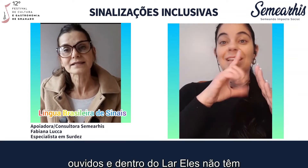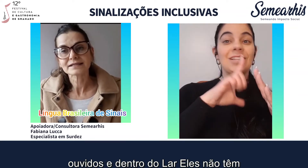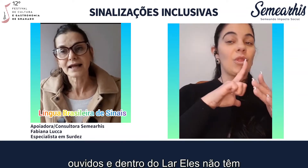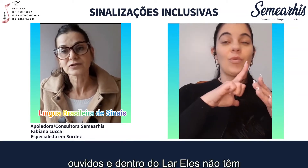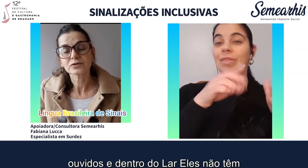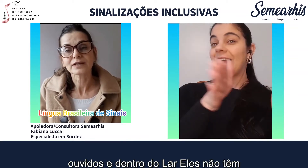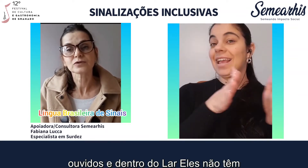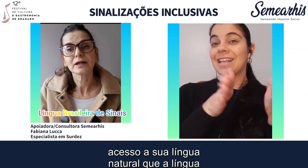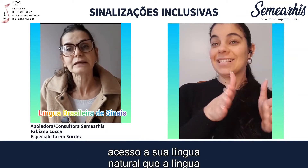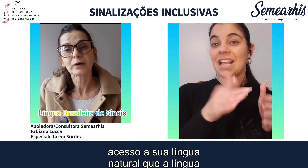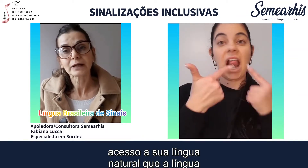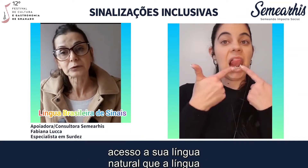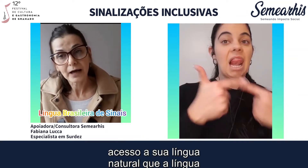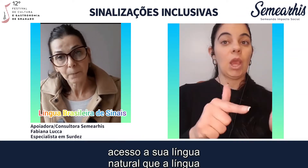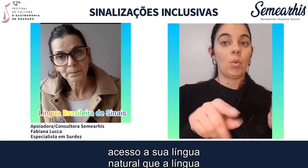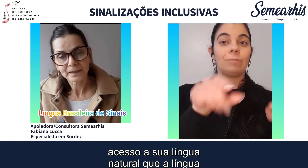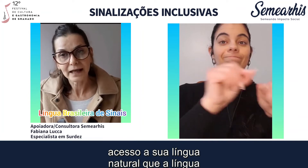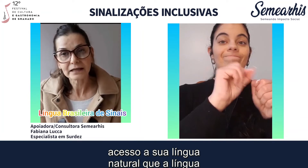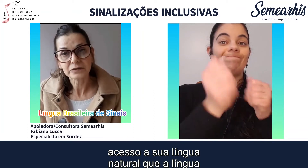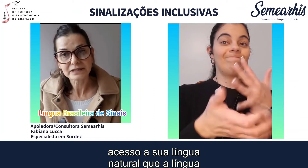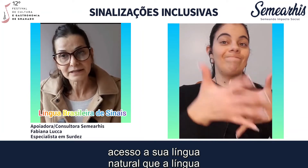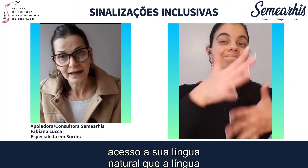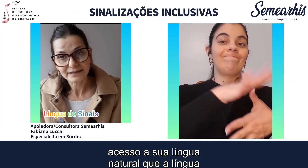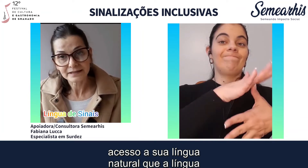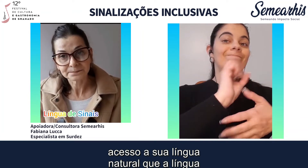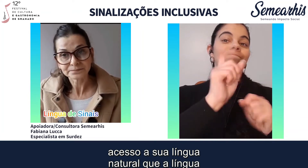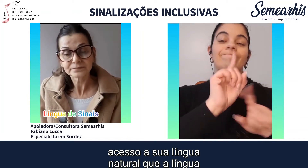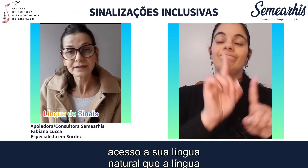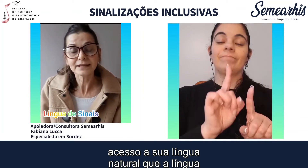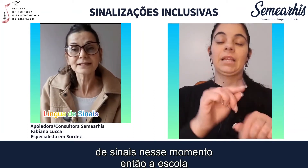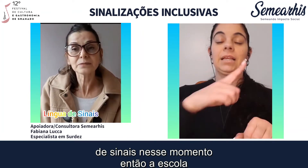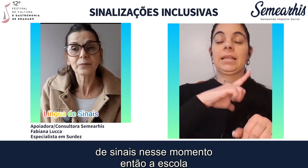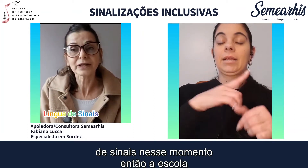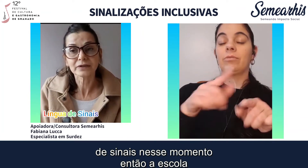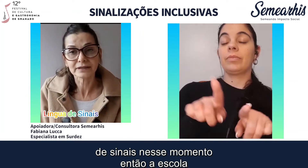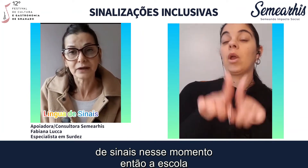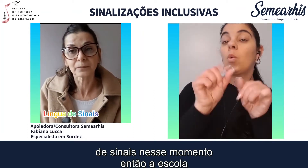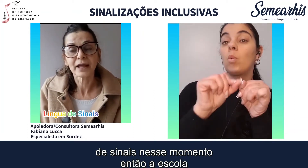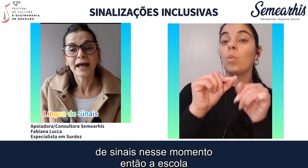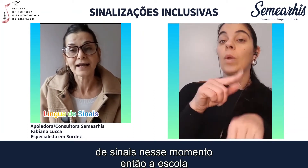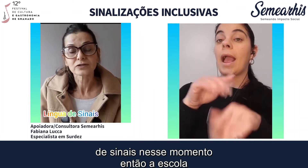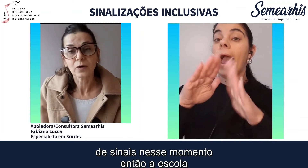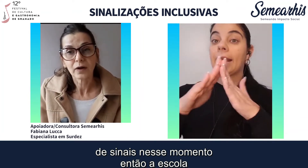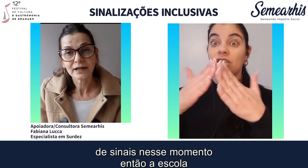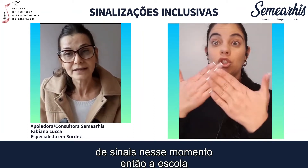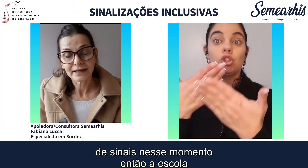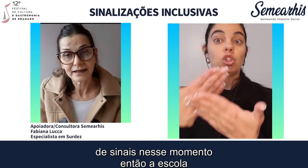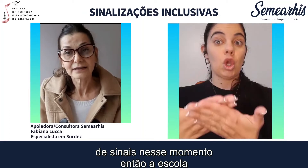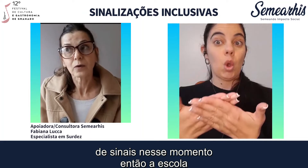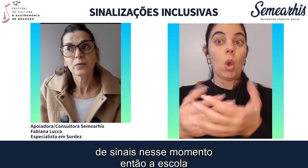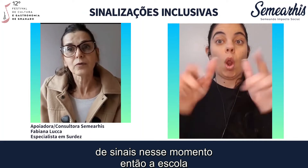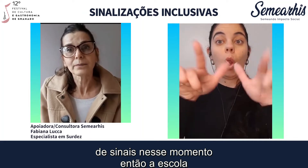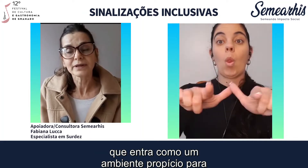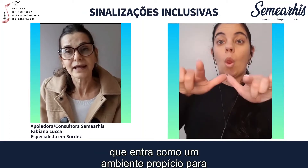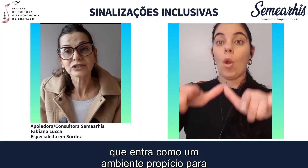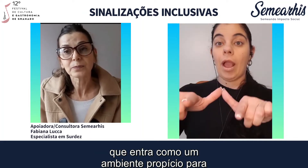têm acesso à sua língua natural, que é a língua de sinais. Nesse momento, então, a escola entra